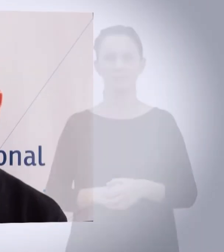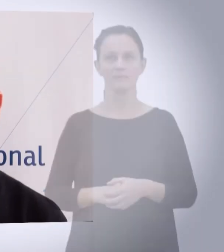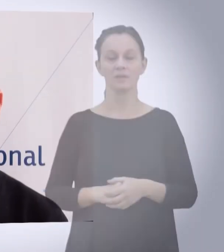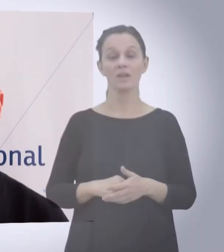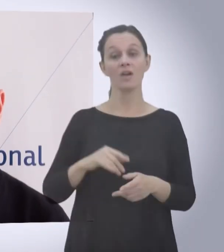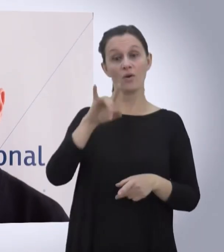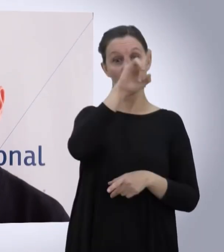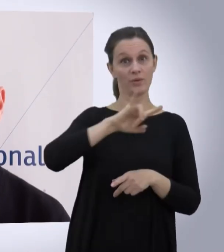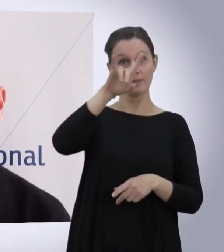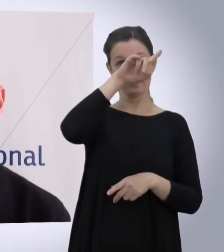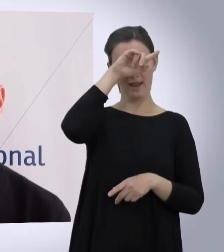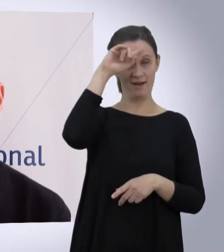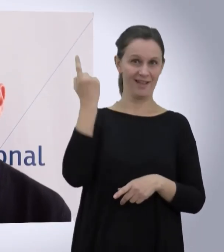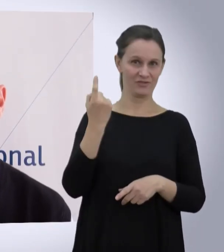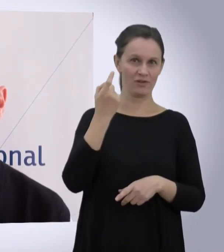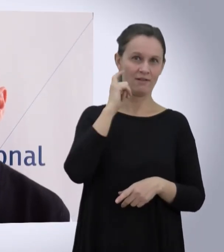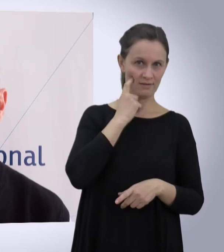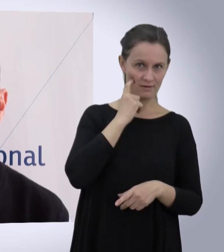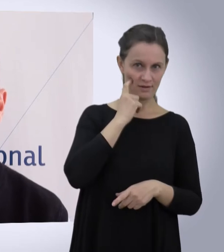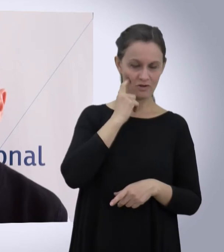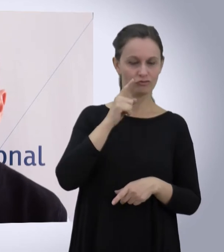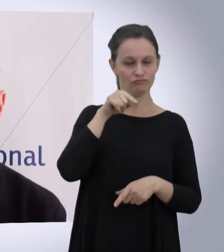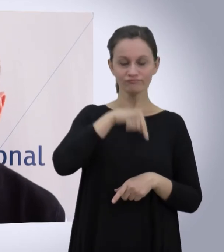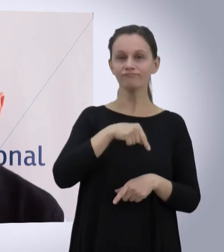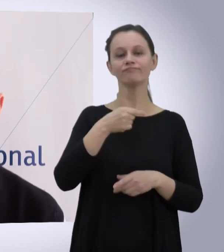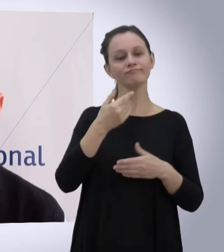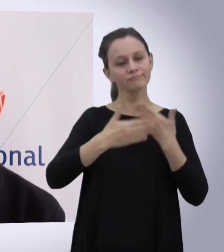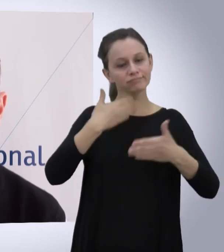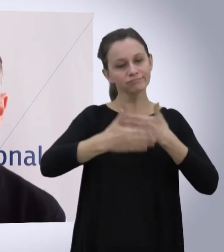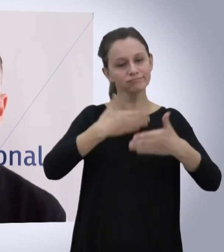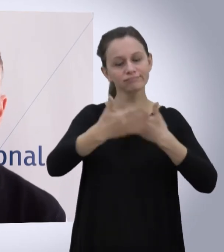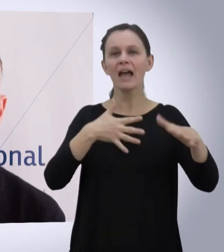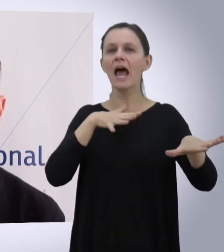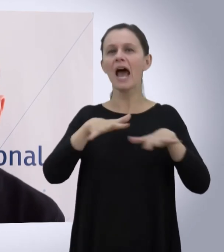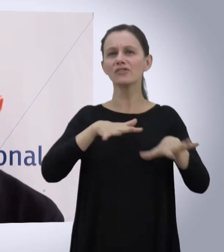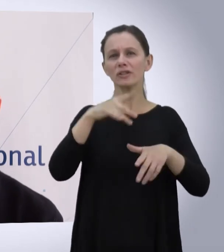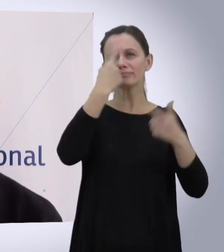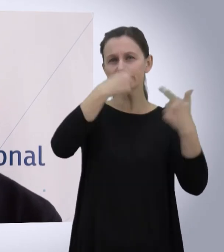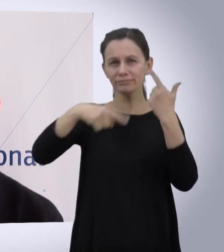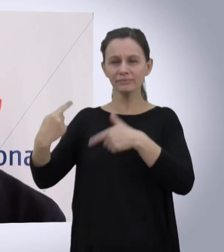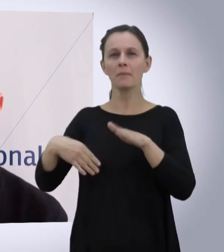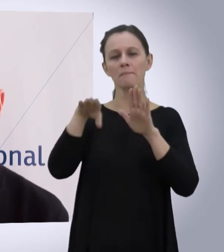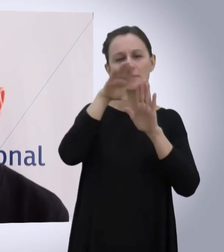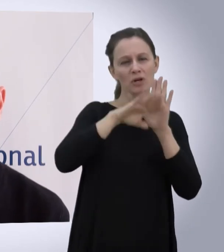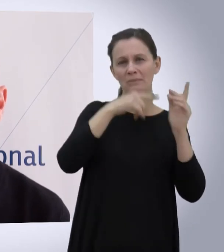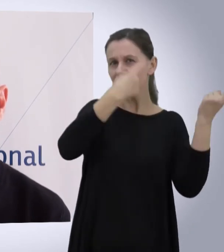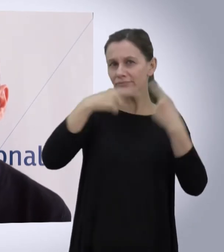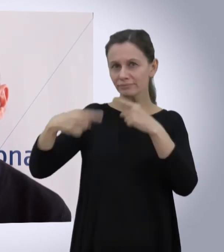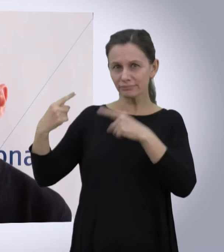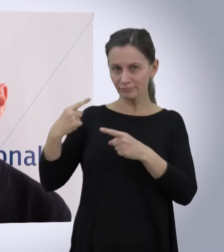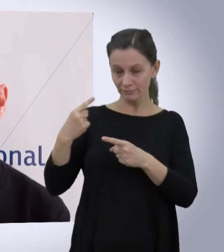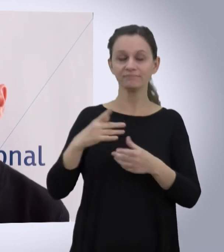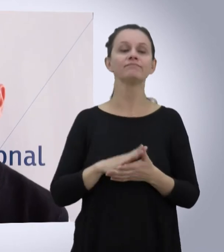Desde la Universidad Nacional de Entre Ríos venimos desarrollando diferentes acciones y diferentes programas que tienen que